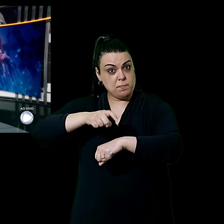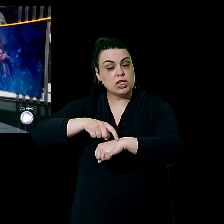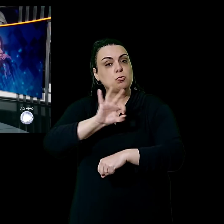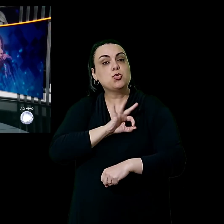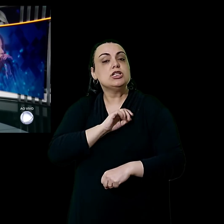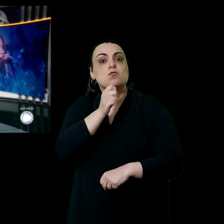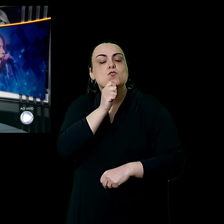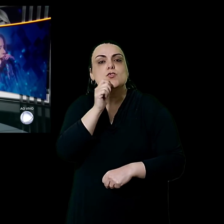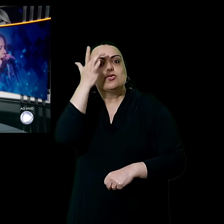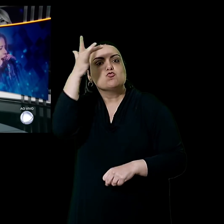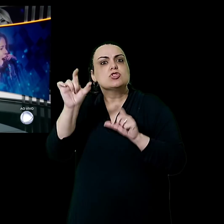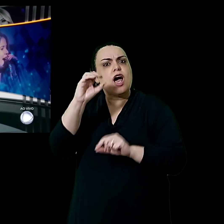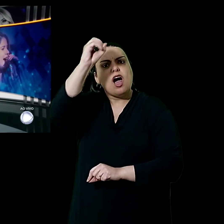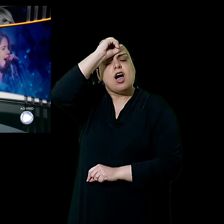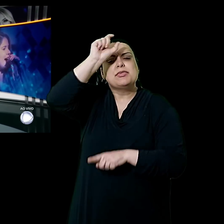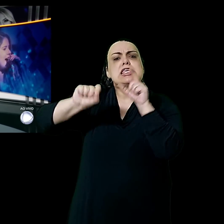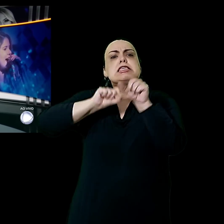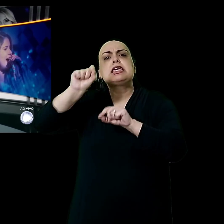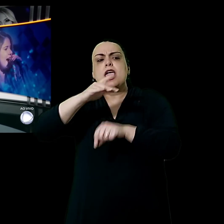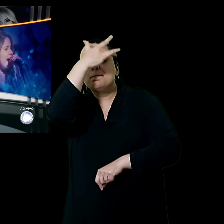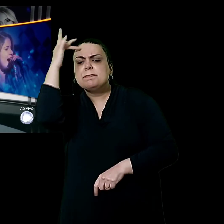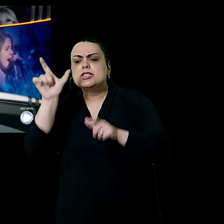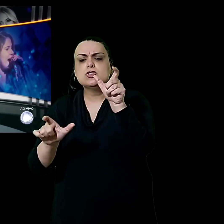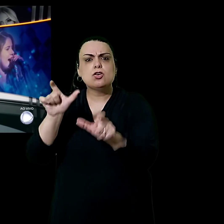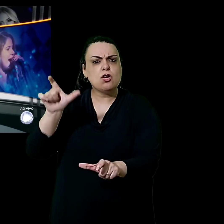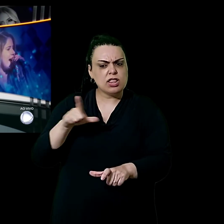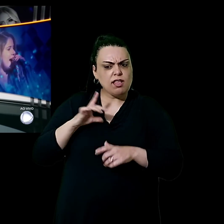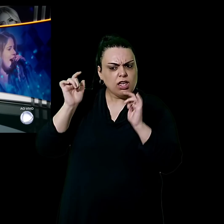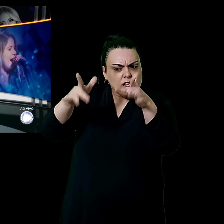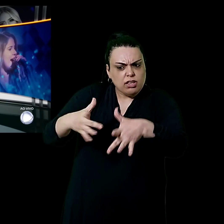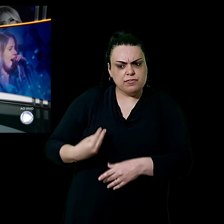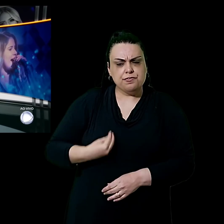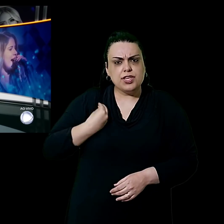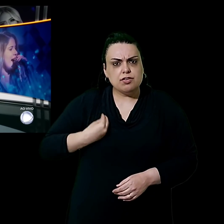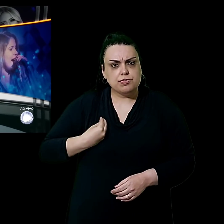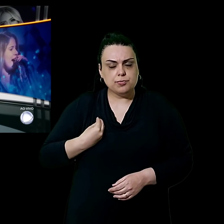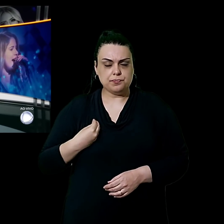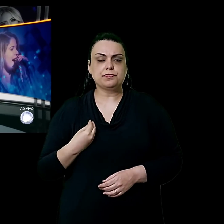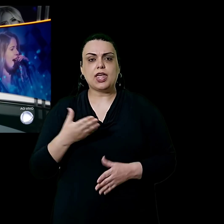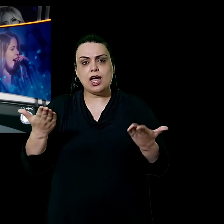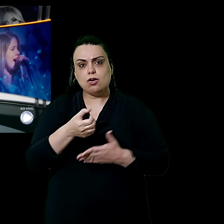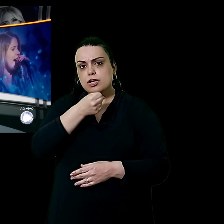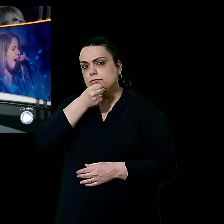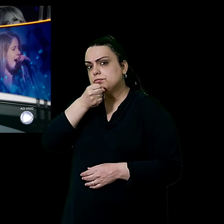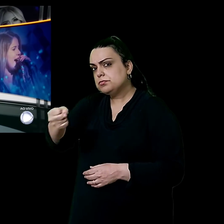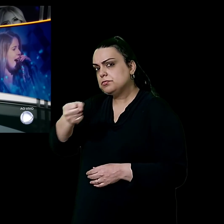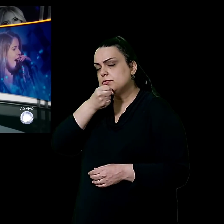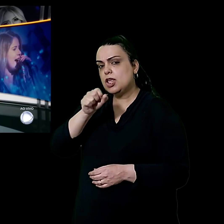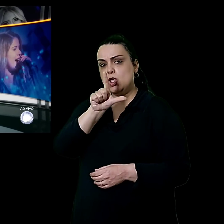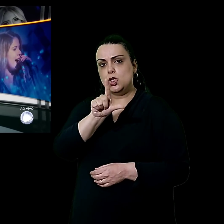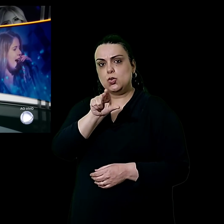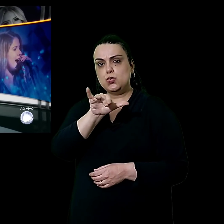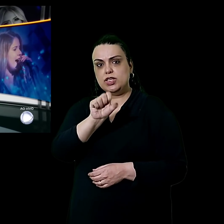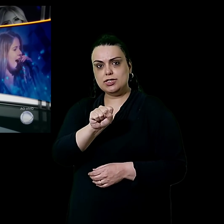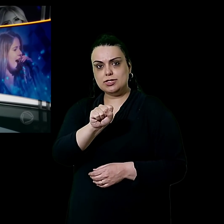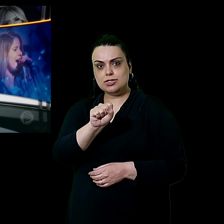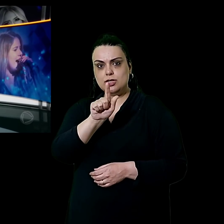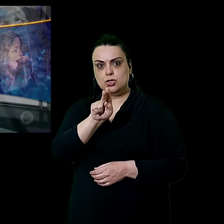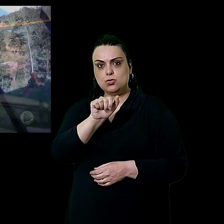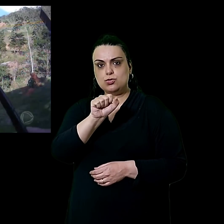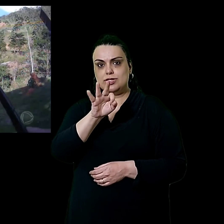eles ainda não sabiam quem é que estava no avião e se alguém tinha sobrevivido. A reportagem é de Luiz Gustavo e Leandro